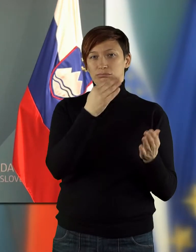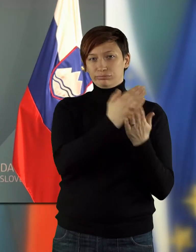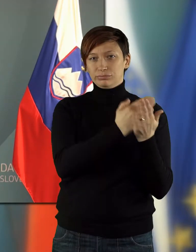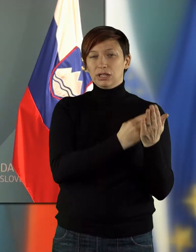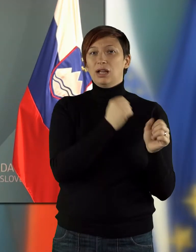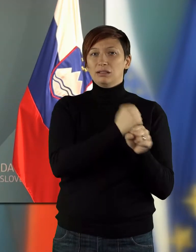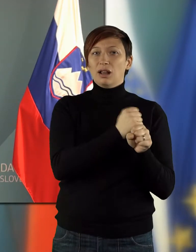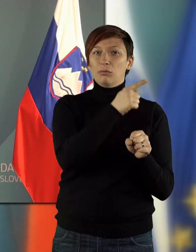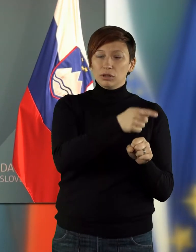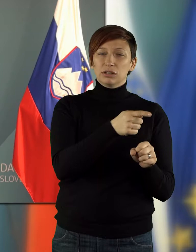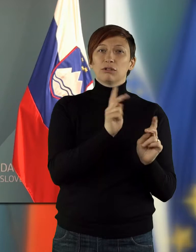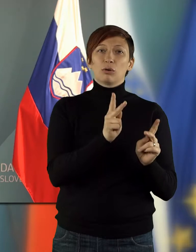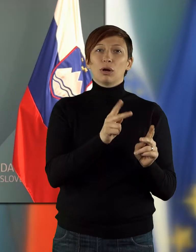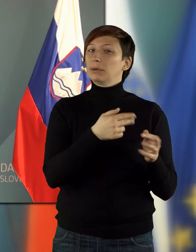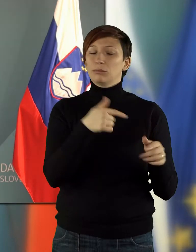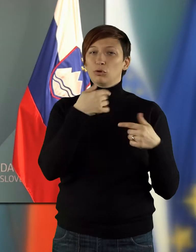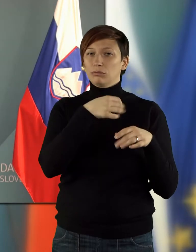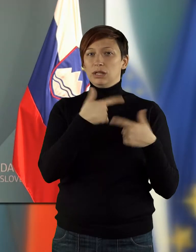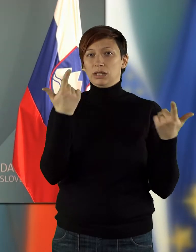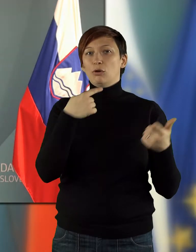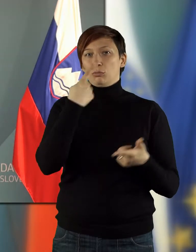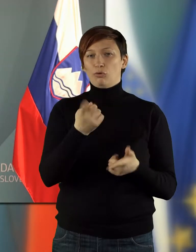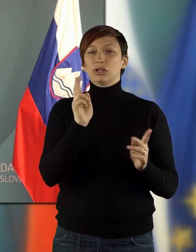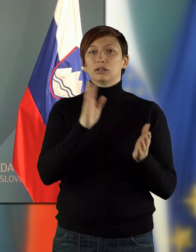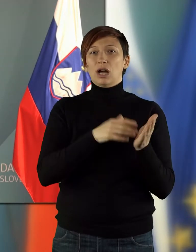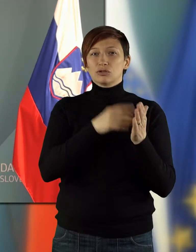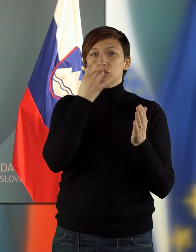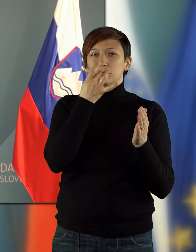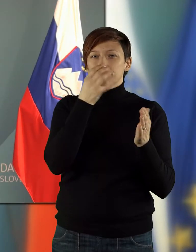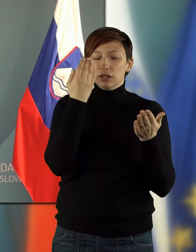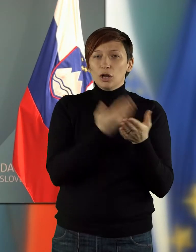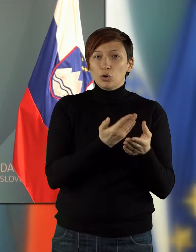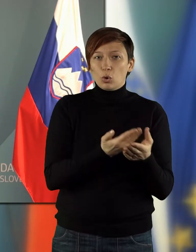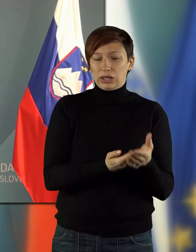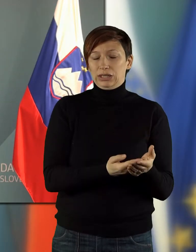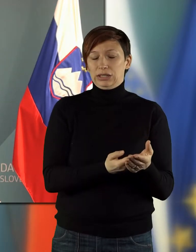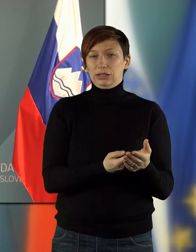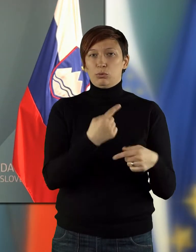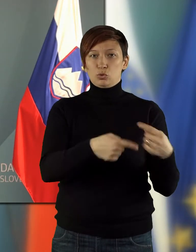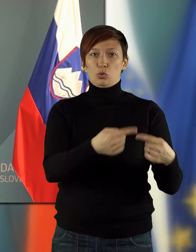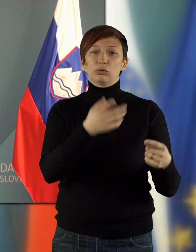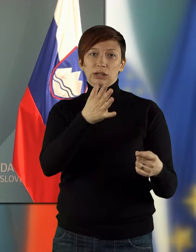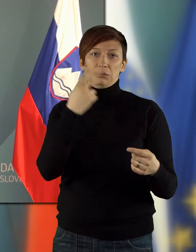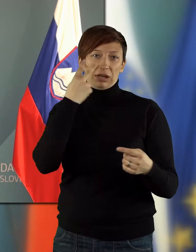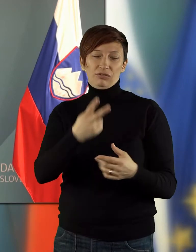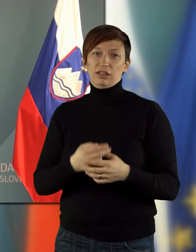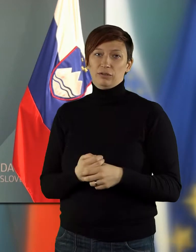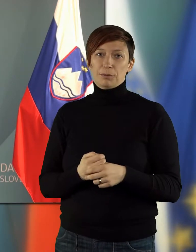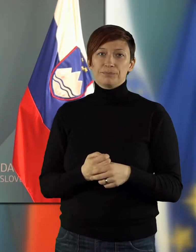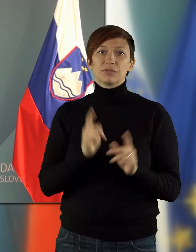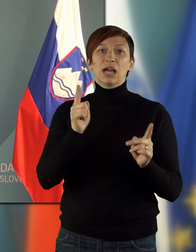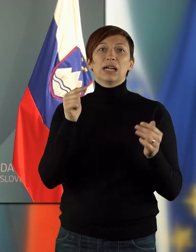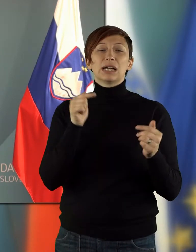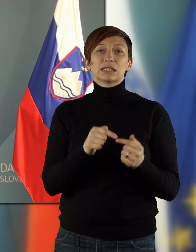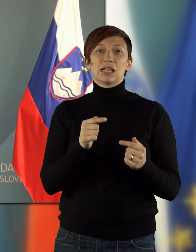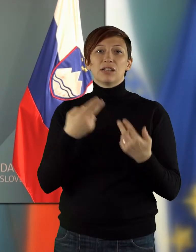delamo na tem, vendar pa, kot rečeno, ne morem tega razkriti javno, kakšni so konkretni, bi rekel, postopki, ki jih